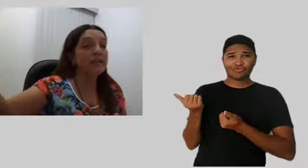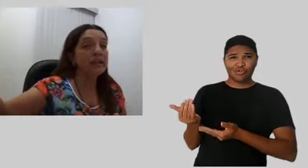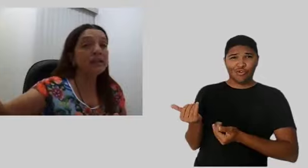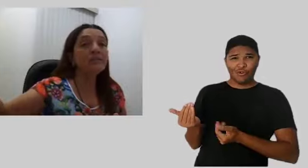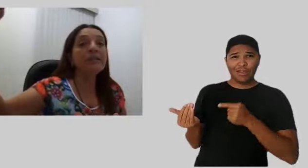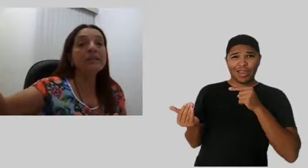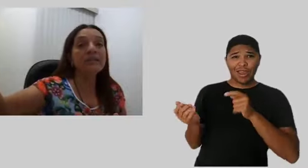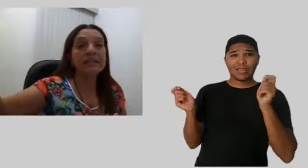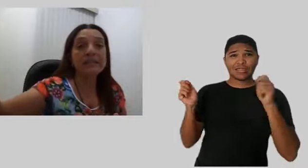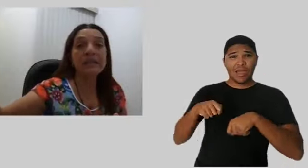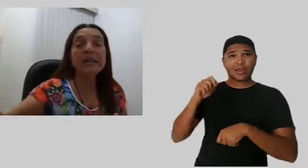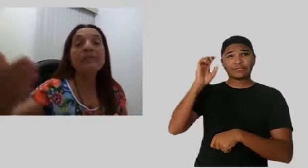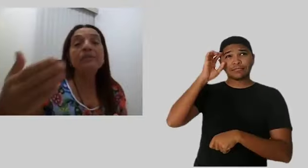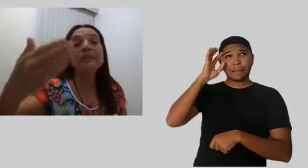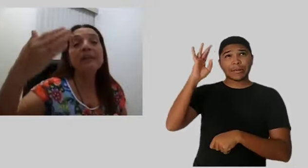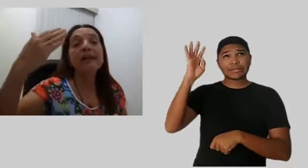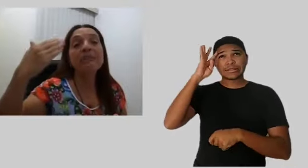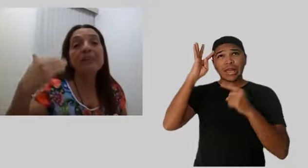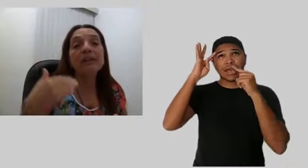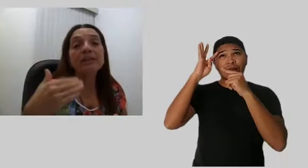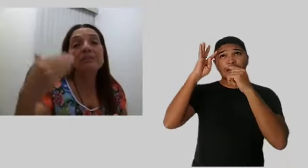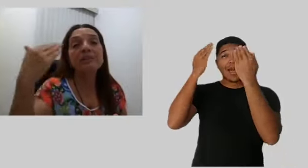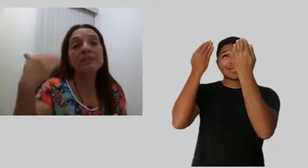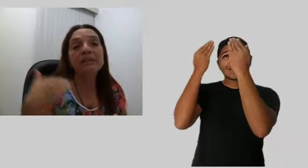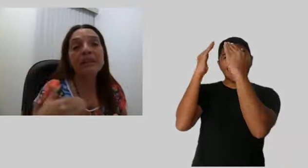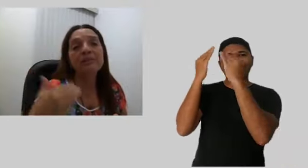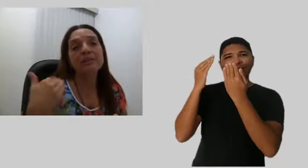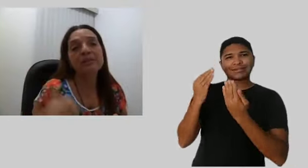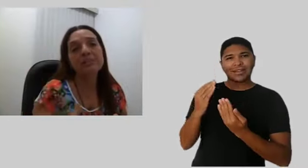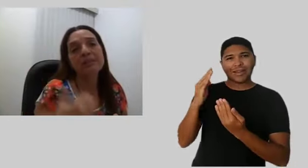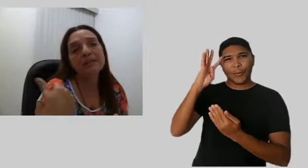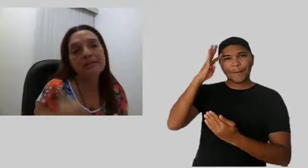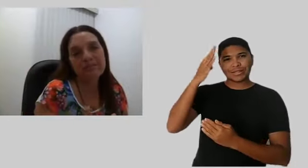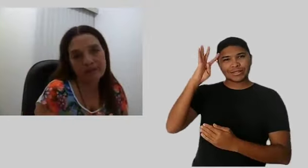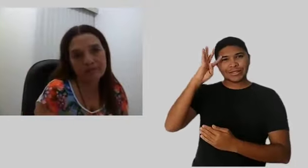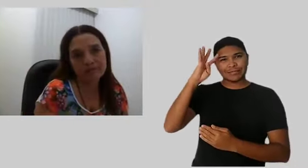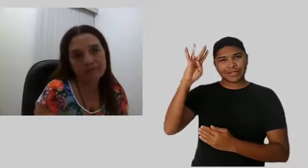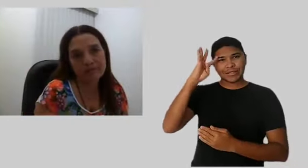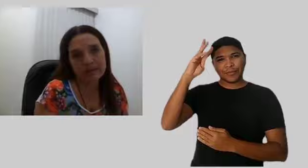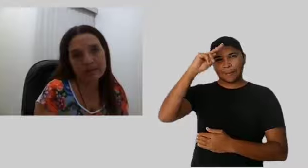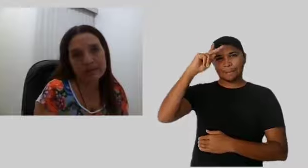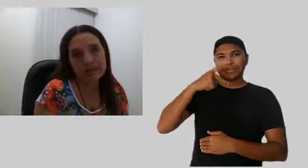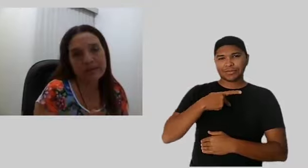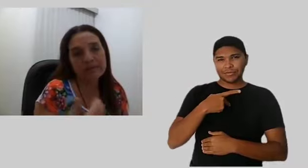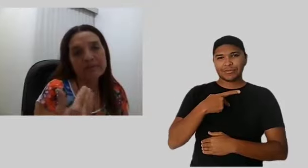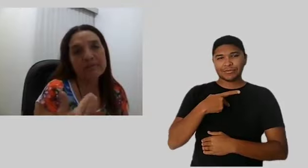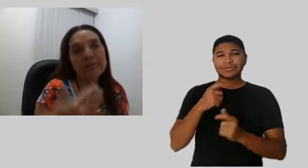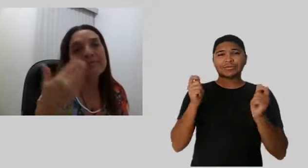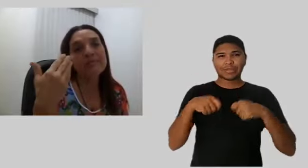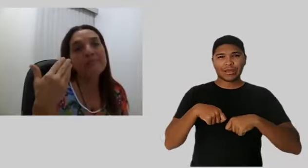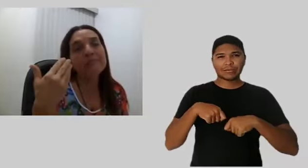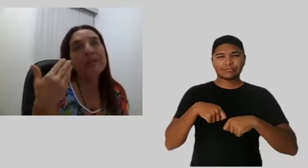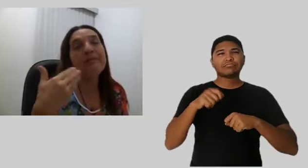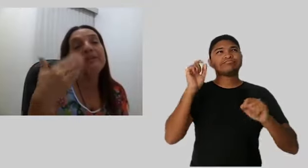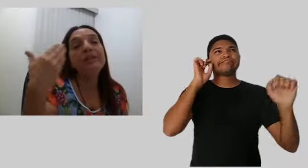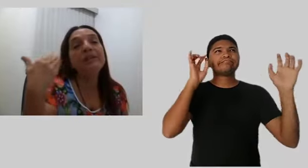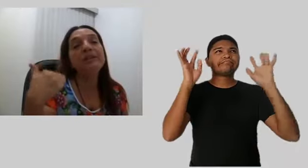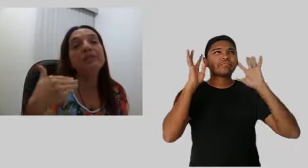na frente, na adolescência, você é capaz de pensar o seu pensamento, né? Então você vai